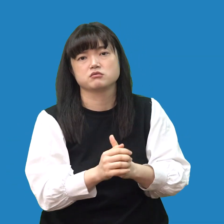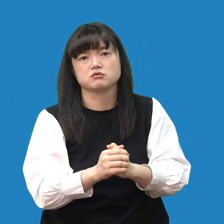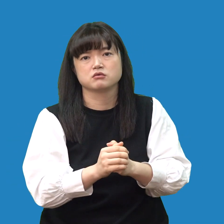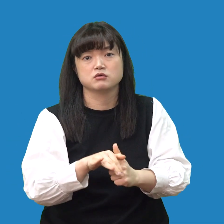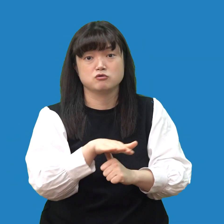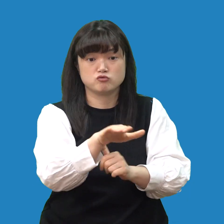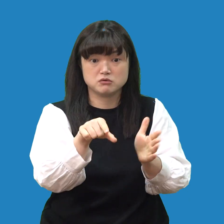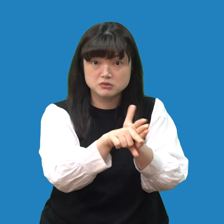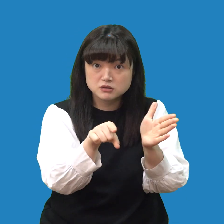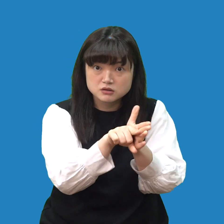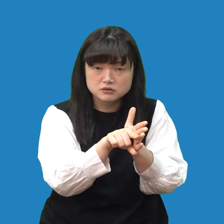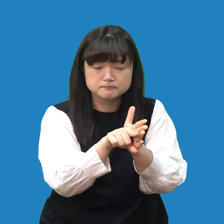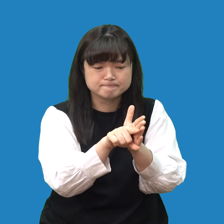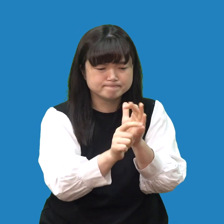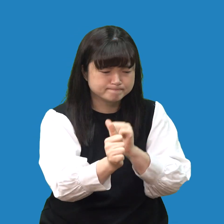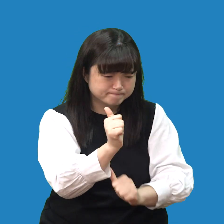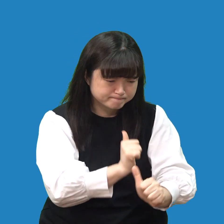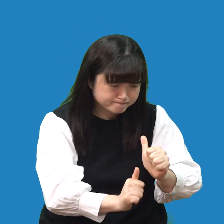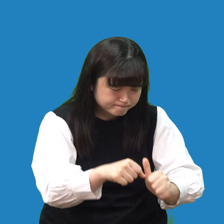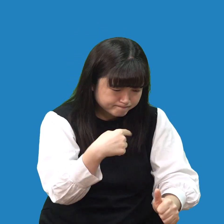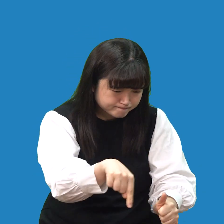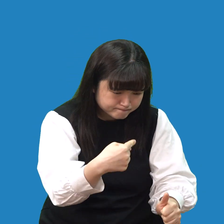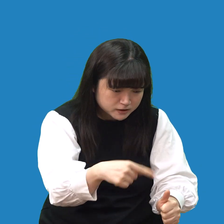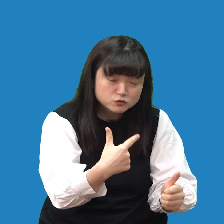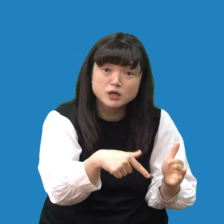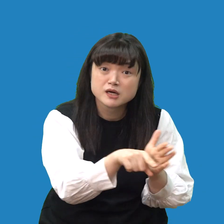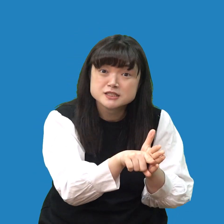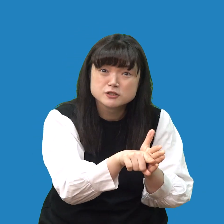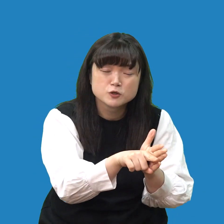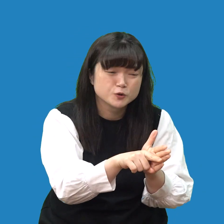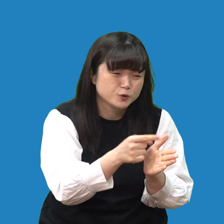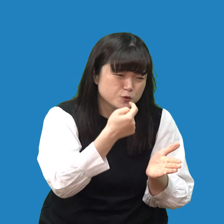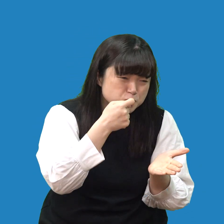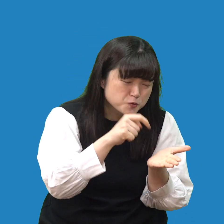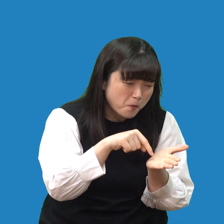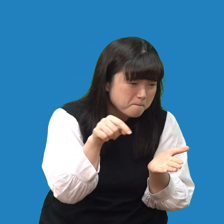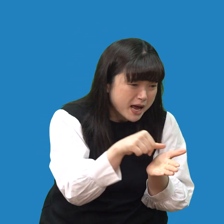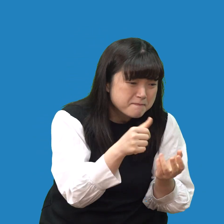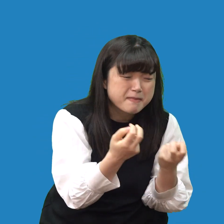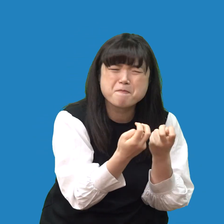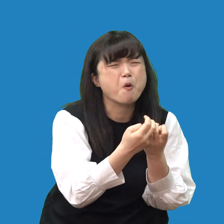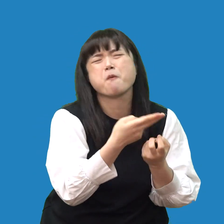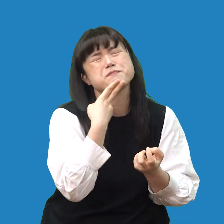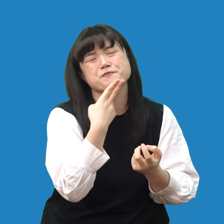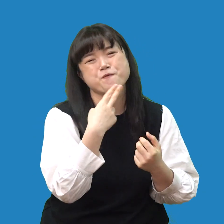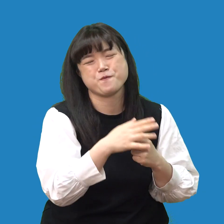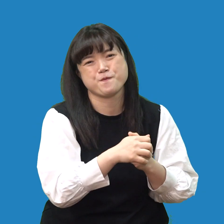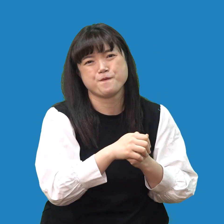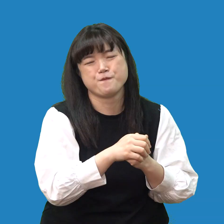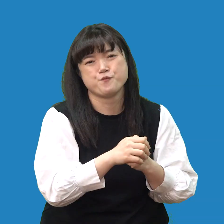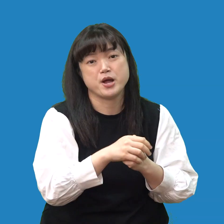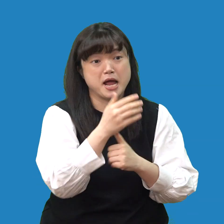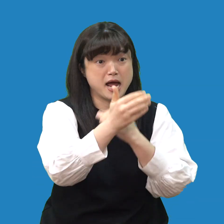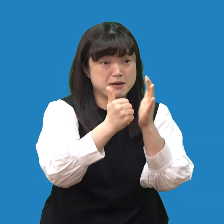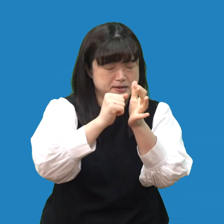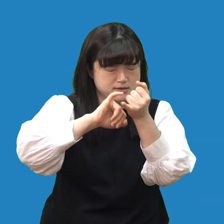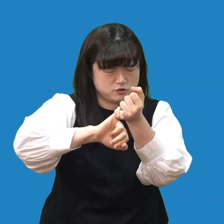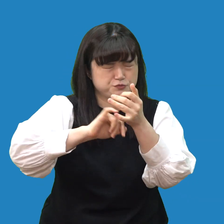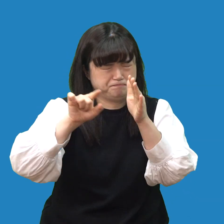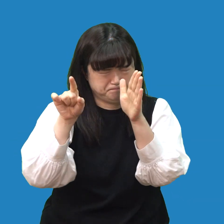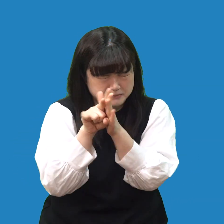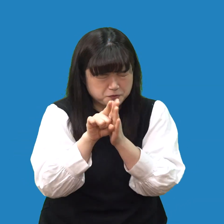우리가 신앙을 전수하는 그 길에는 쉽고 빠른 해결책이 없습니다. 하나님의 약속을